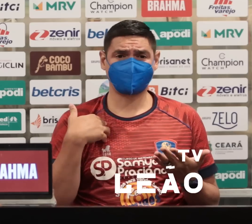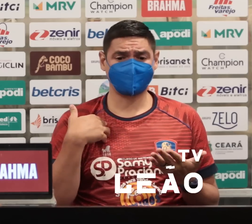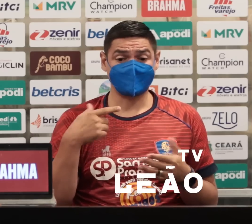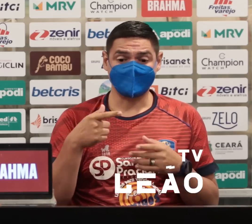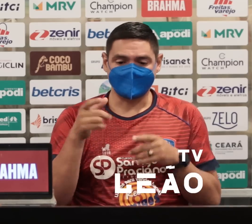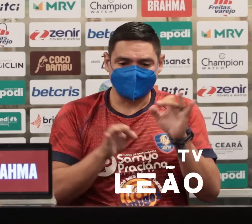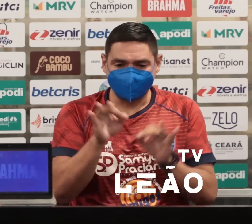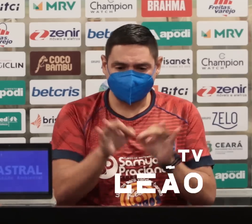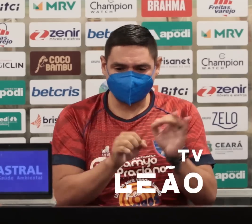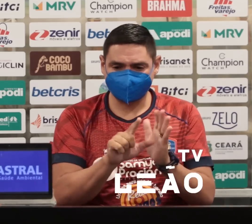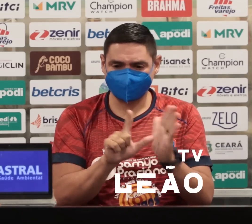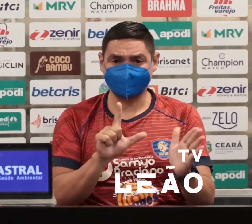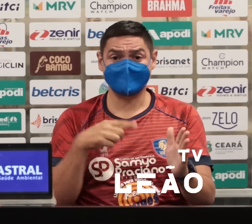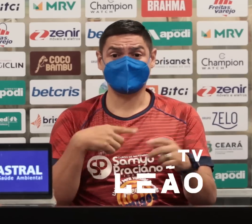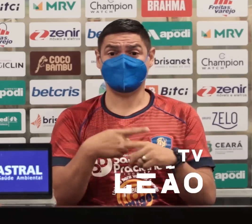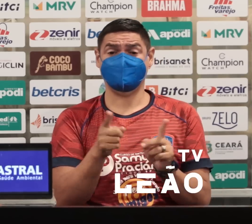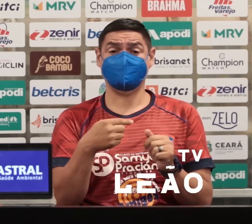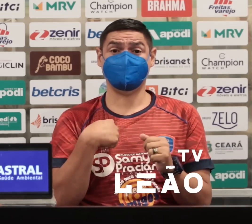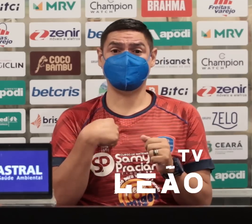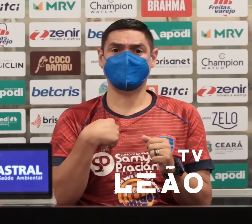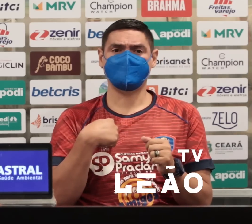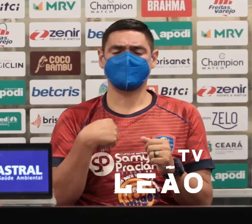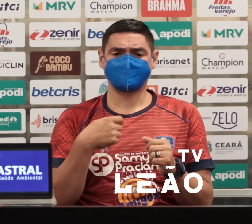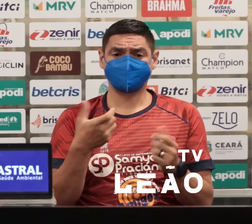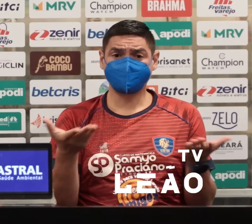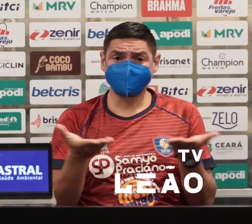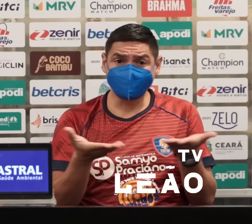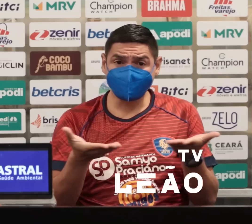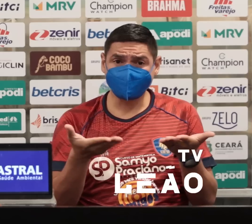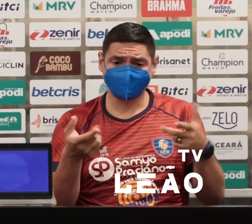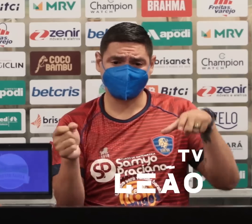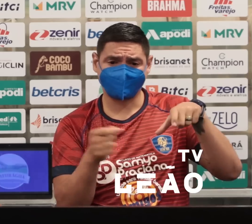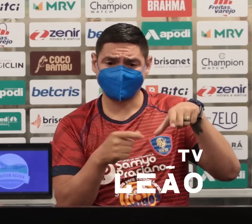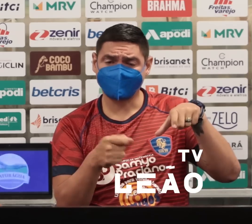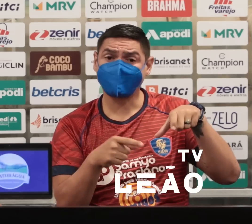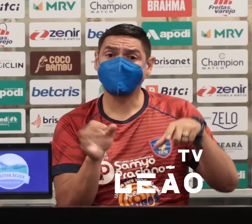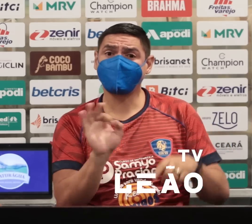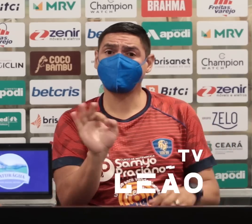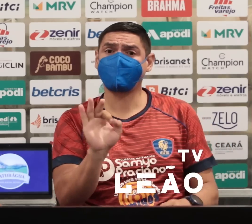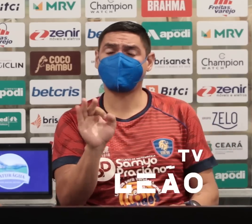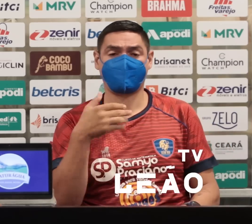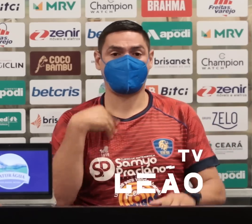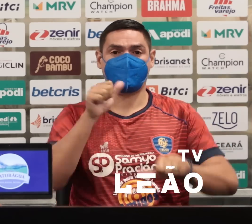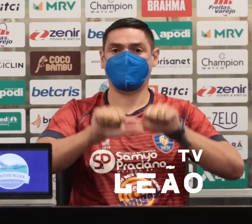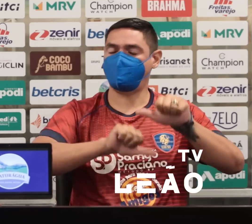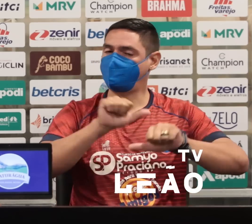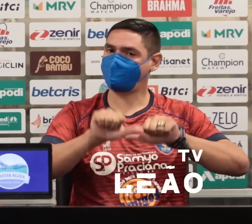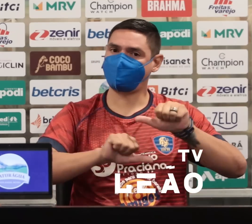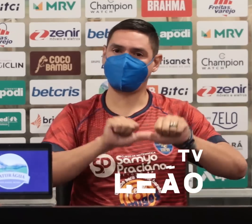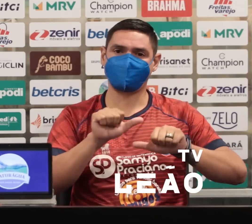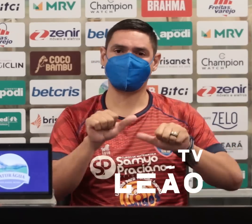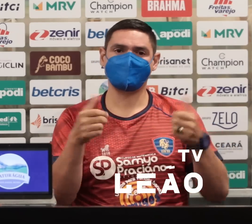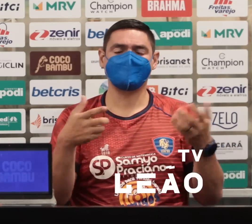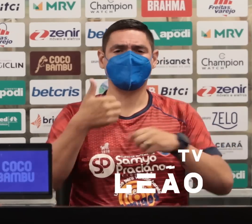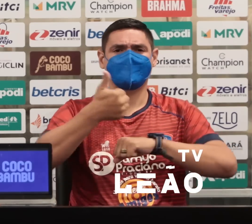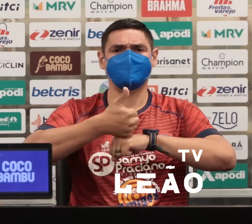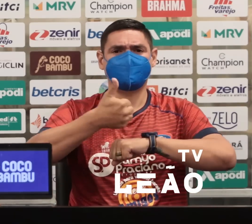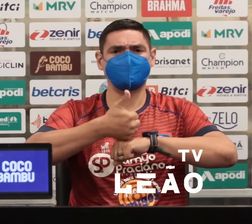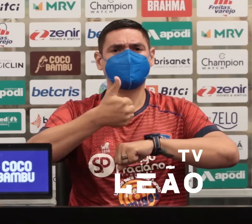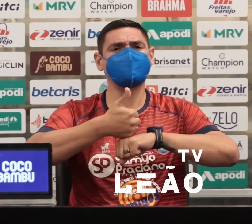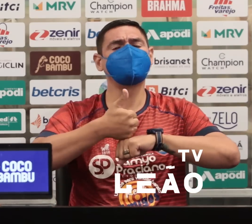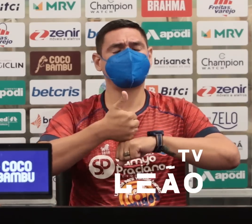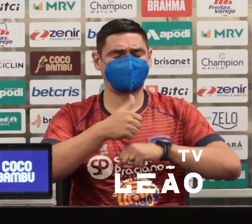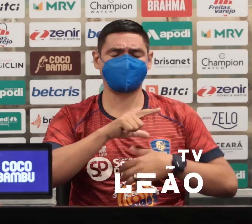verdad que cuando uno consigue un gol o muda o ritmo de juego, o primer tiempo tuvimos para